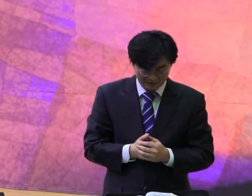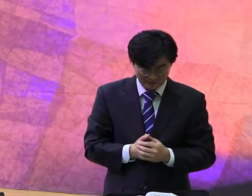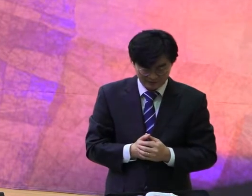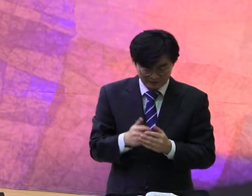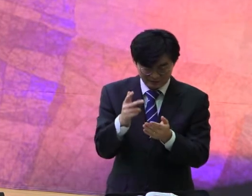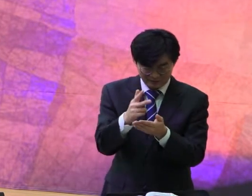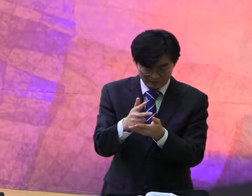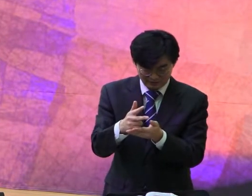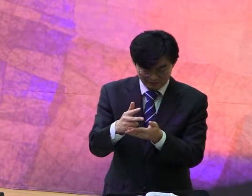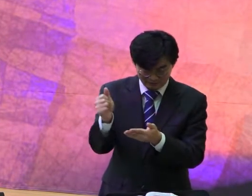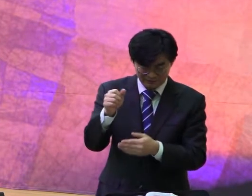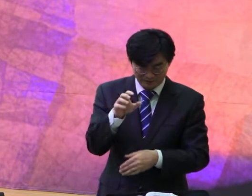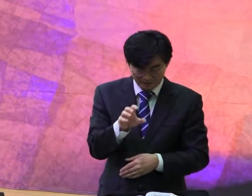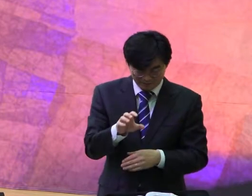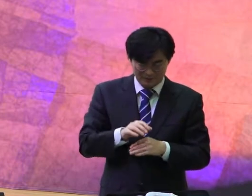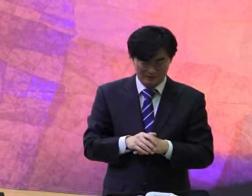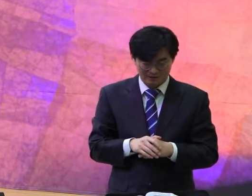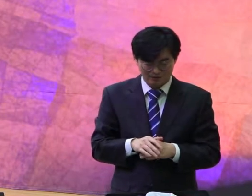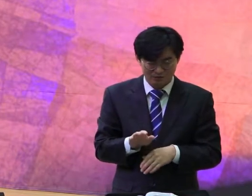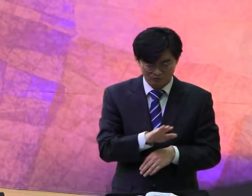주님 앞에서 아무것도 아닌